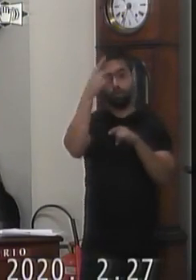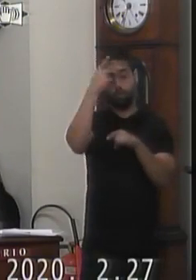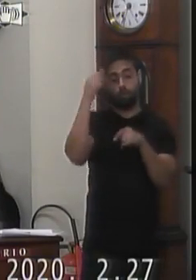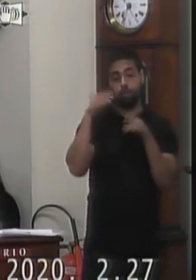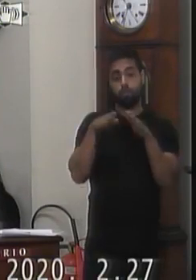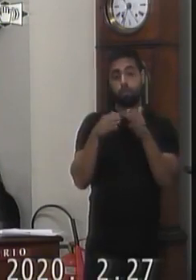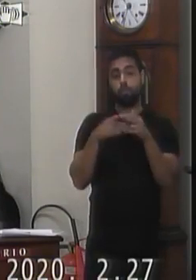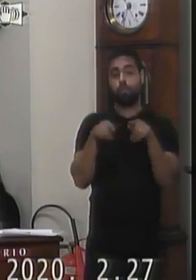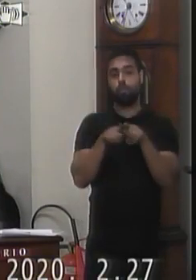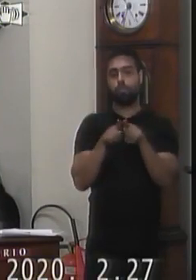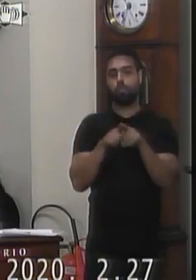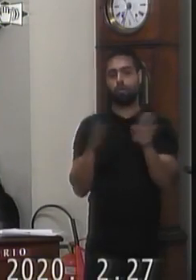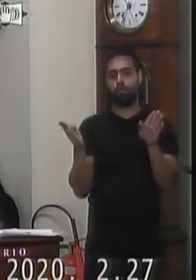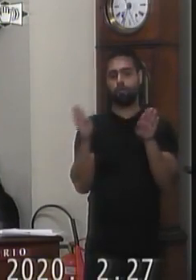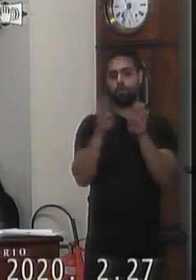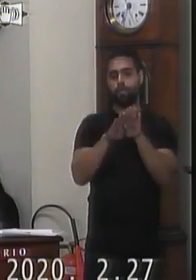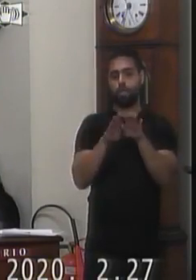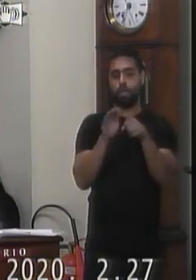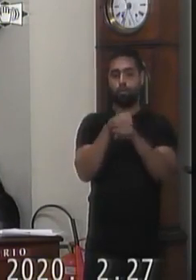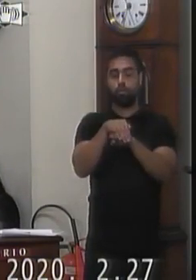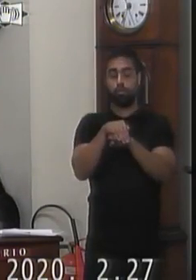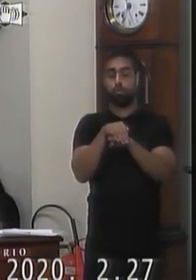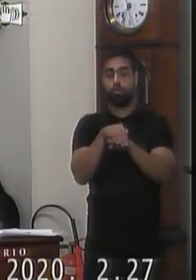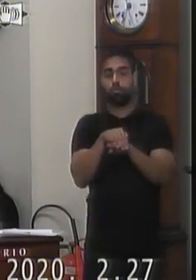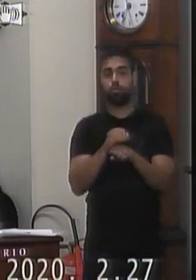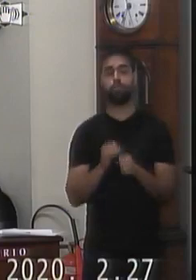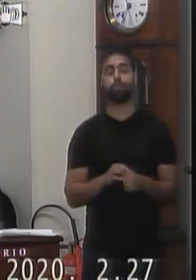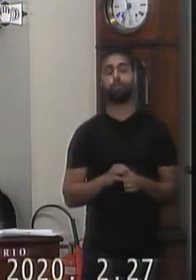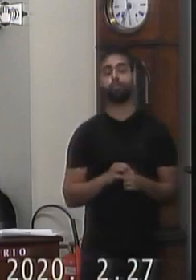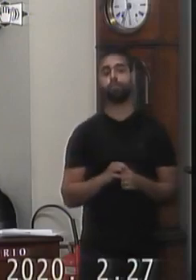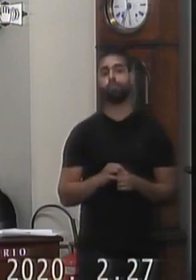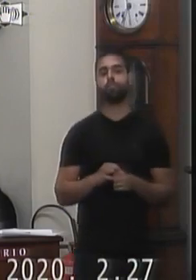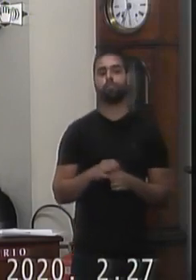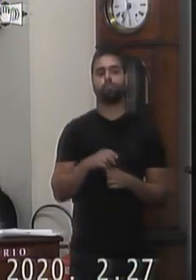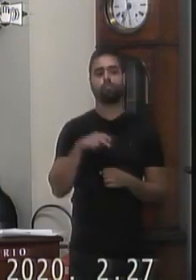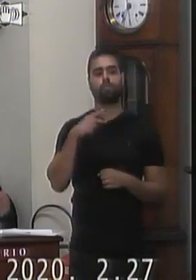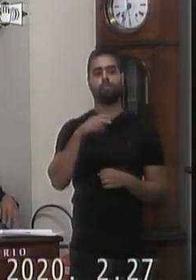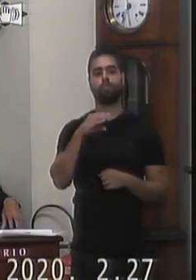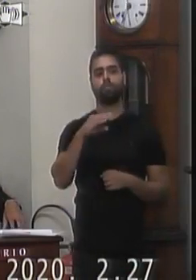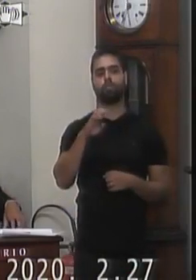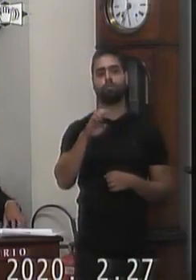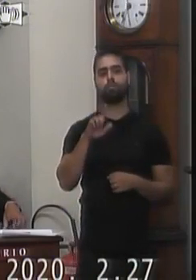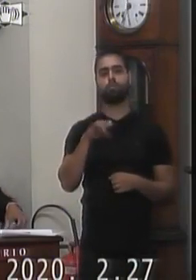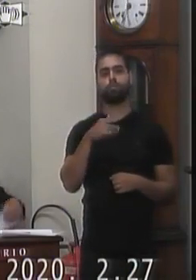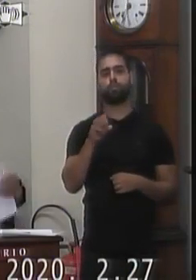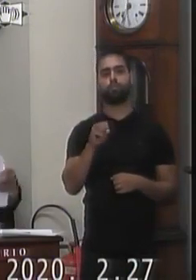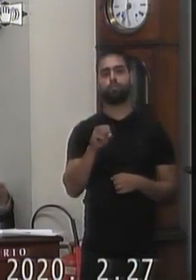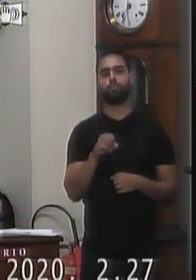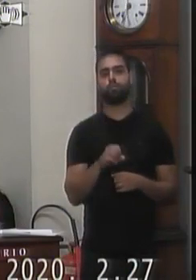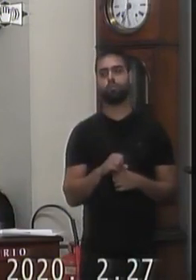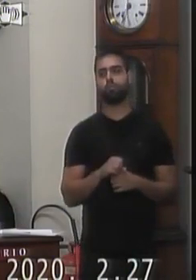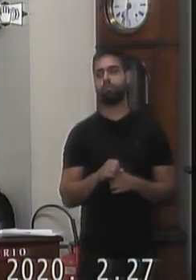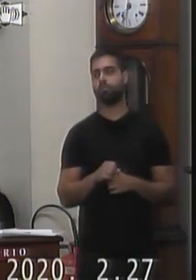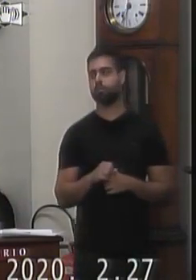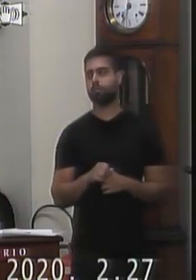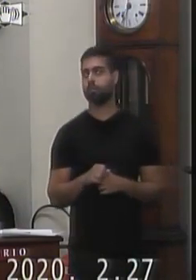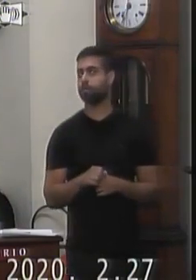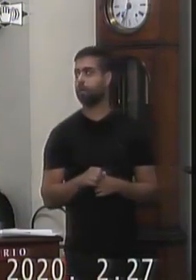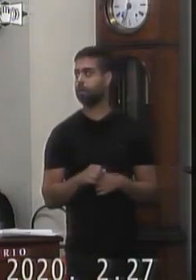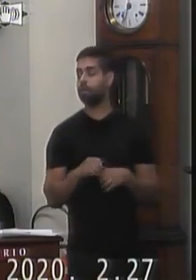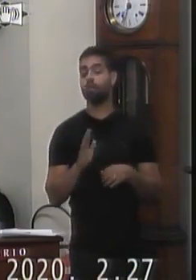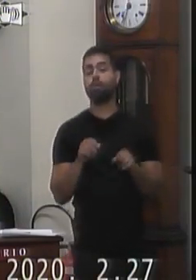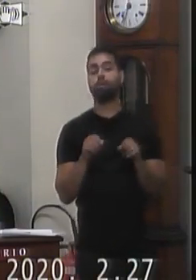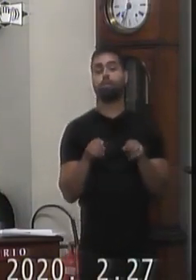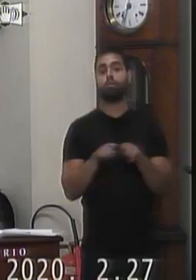ainda que a praça permaneça fechada no período da noite. Sala das sessões, 27 de fevereiro, vereador Celcinho do Bar. O vereador Celcinho do Bar também